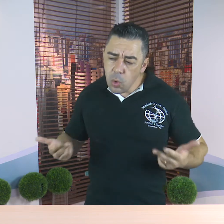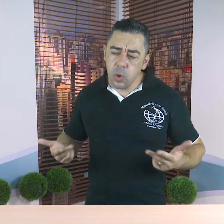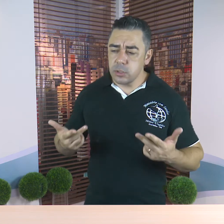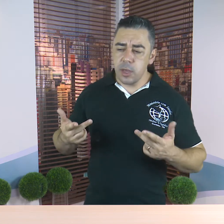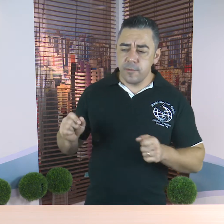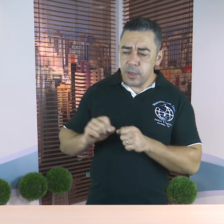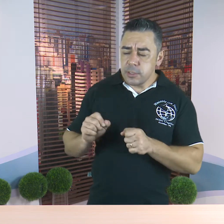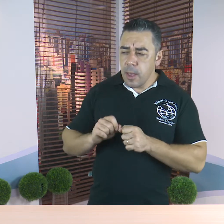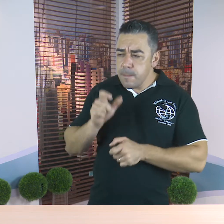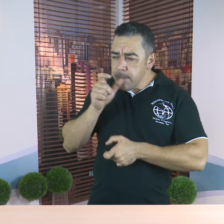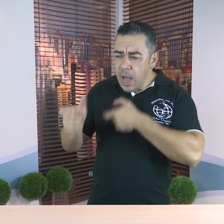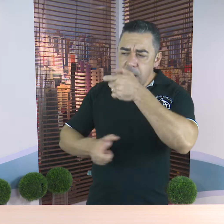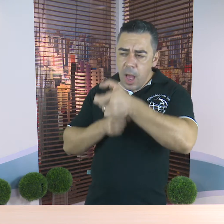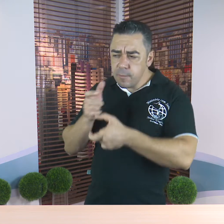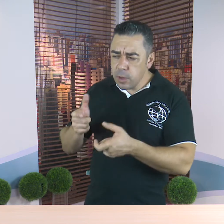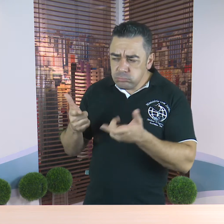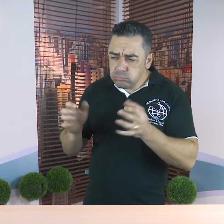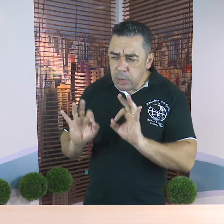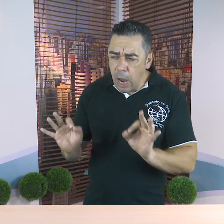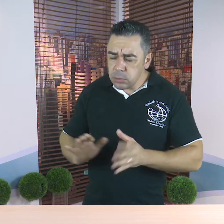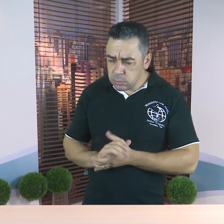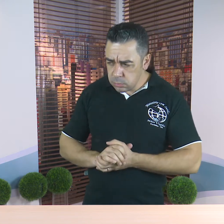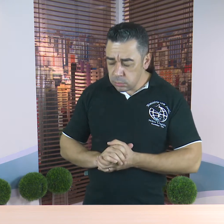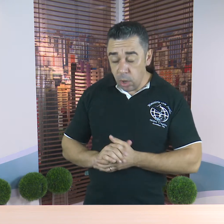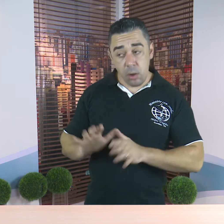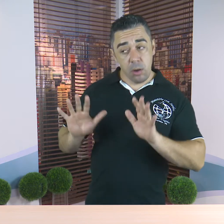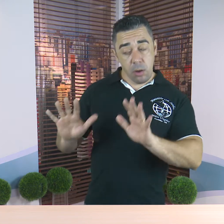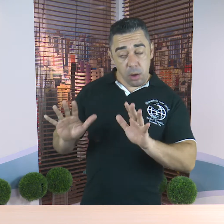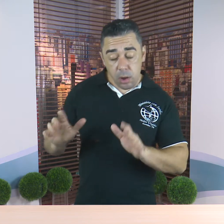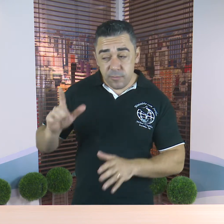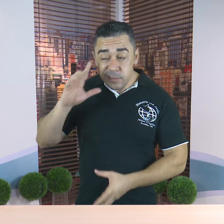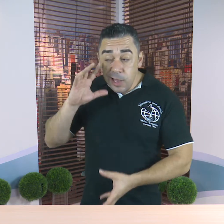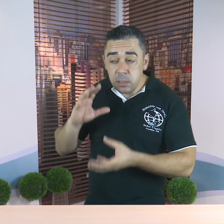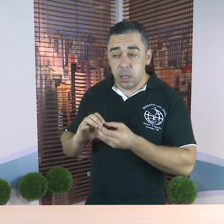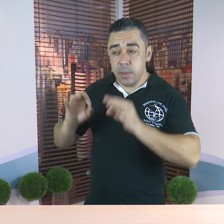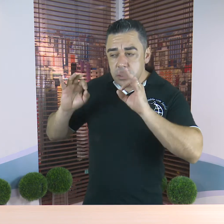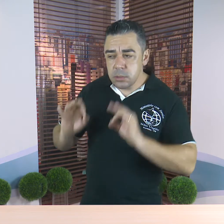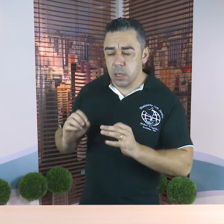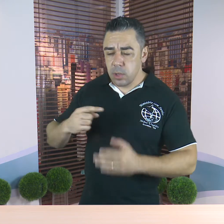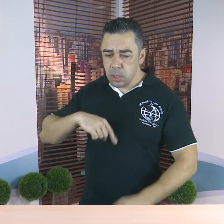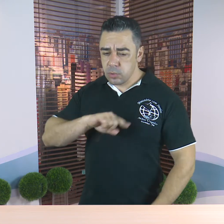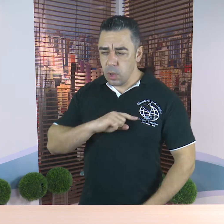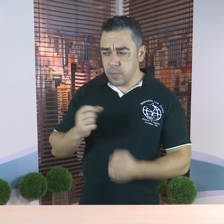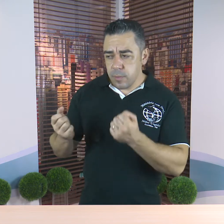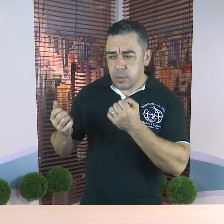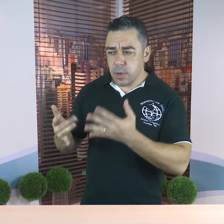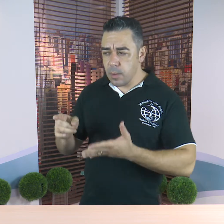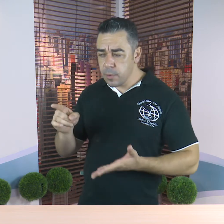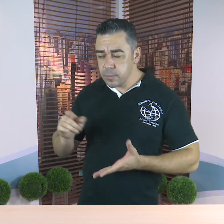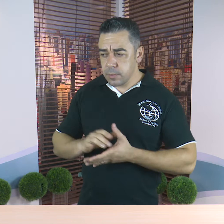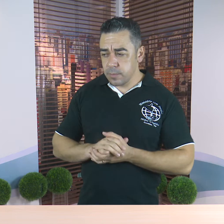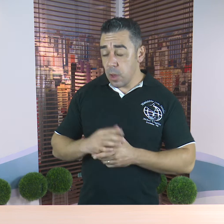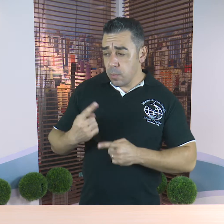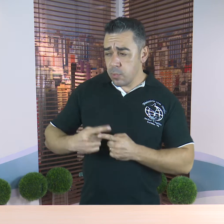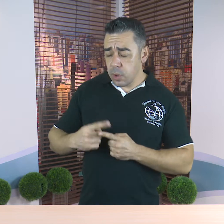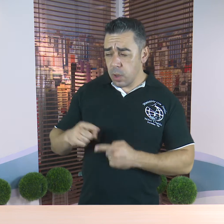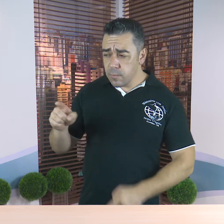vez de palavras? Considerai bem, e então falaremos. Porque somos tratados